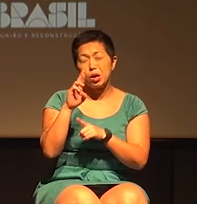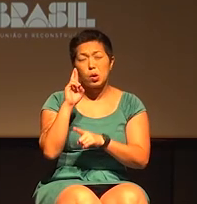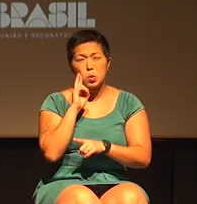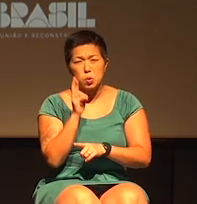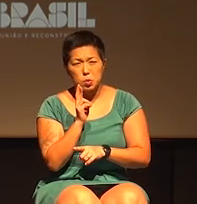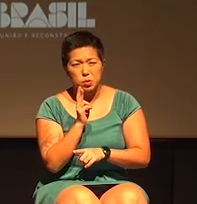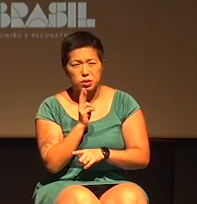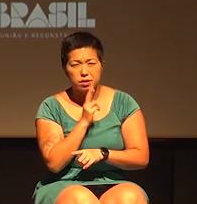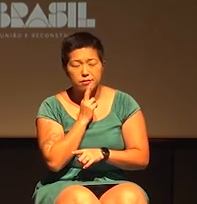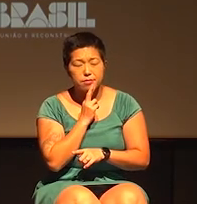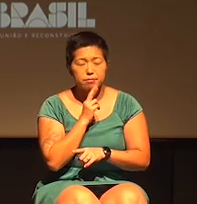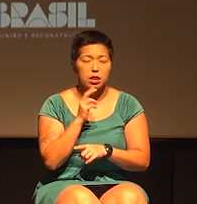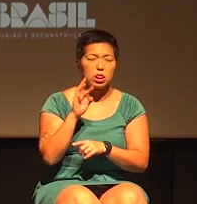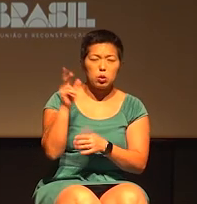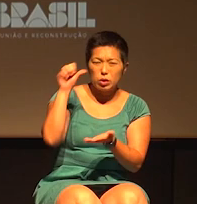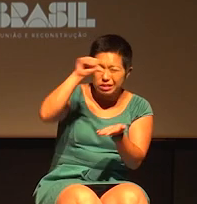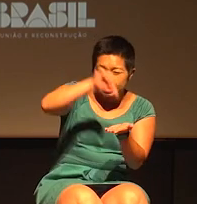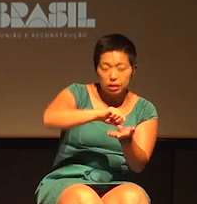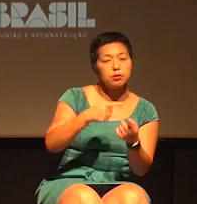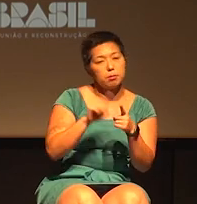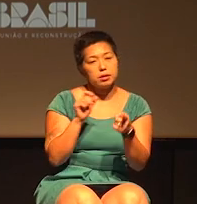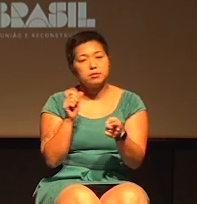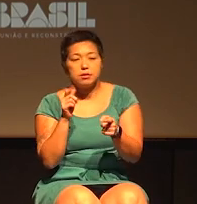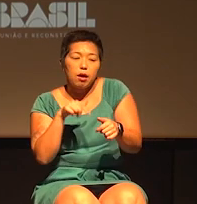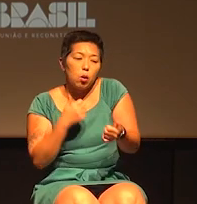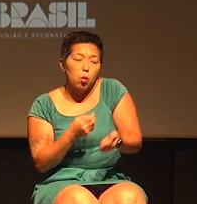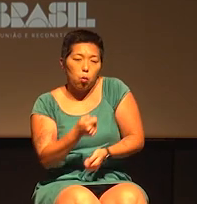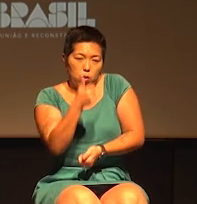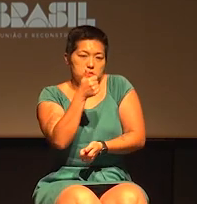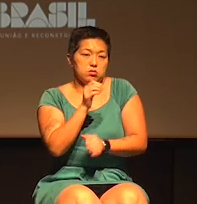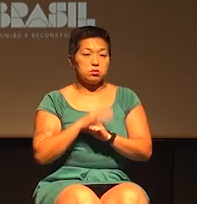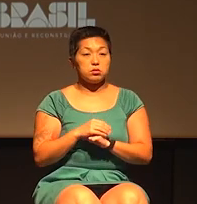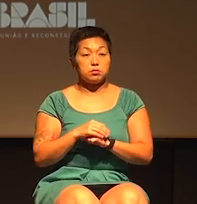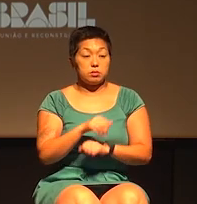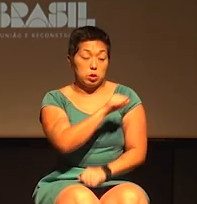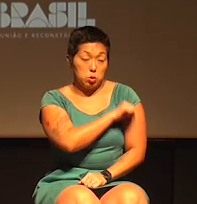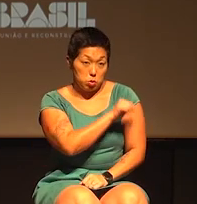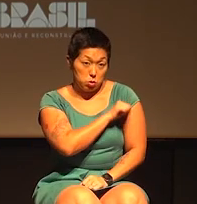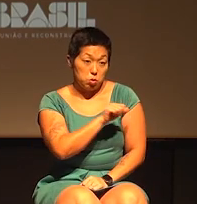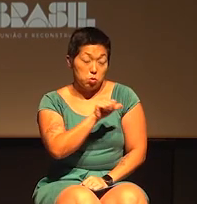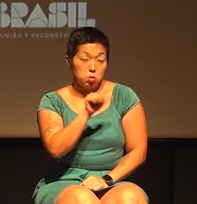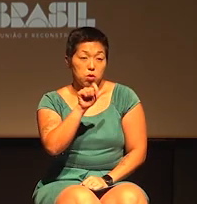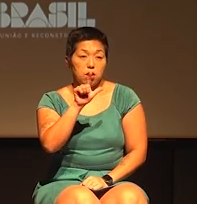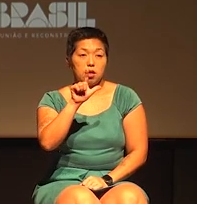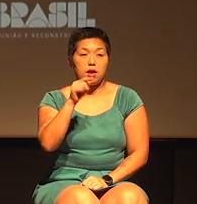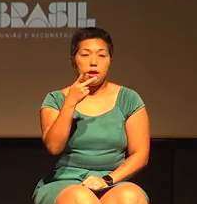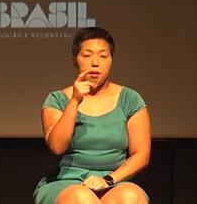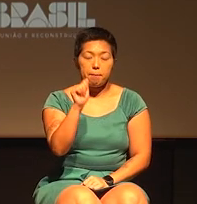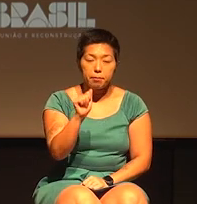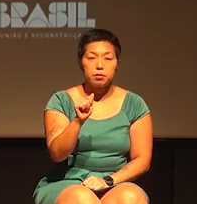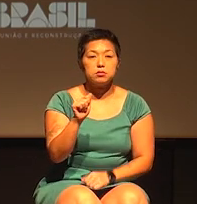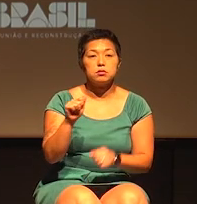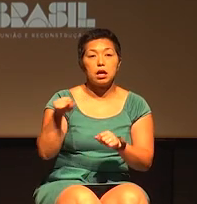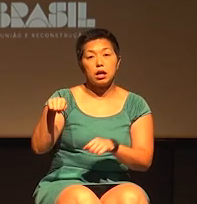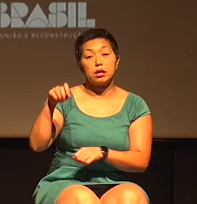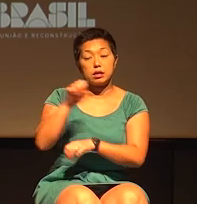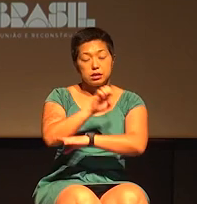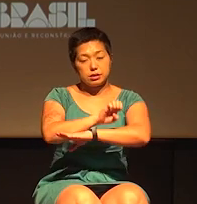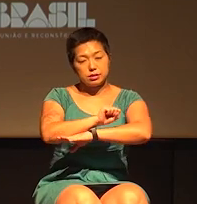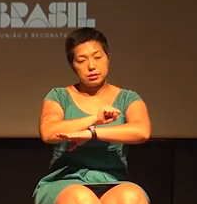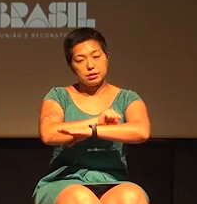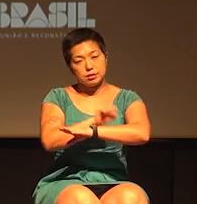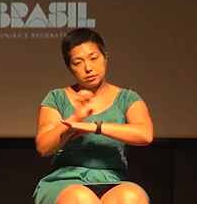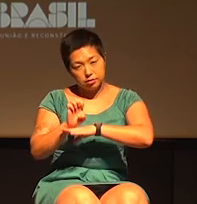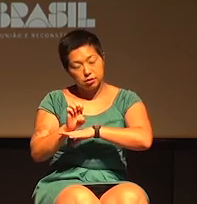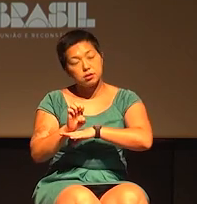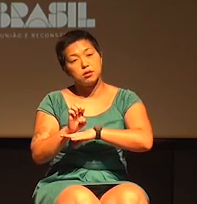mas é é bem é bem centralizada né Eh a do Rio de Janeiro na Lapa a nossa aqui da Praça da s e